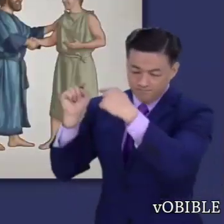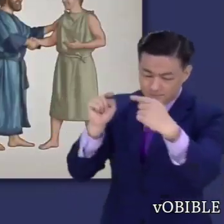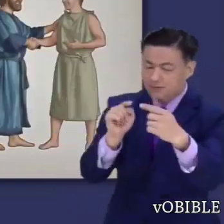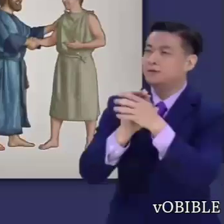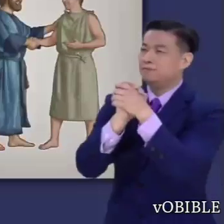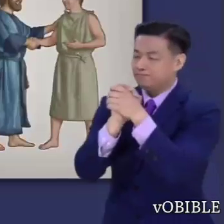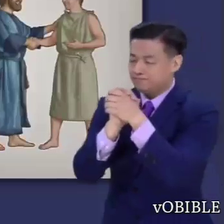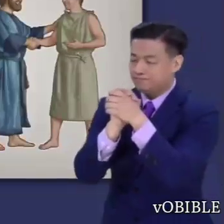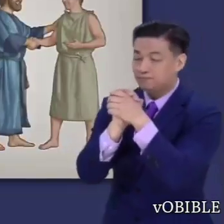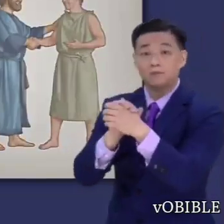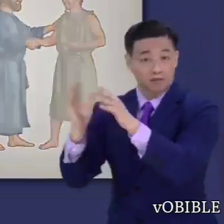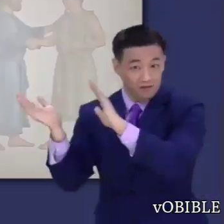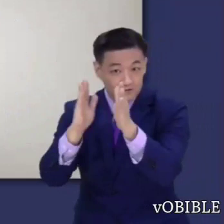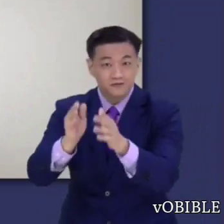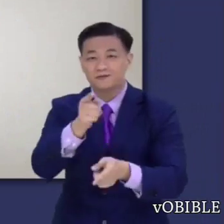励。